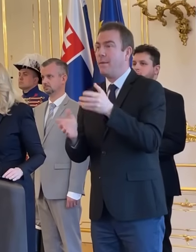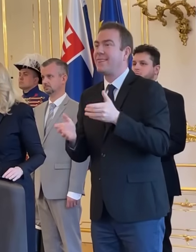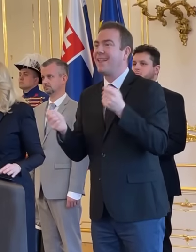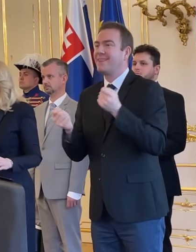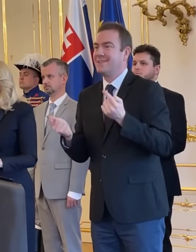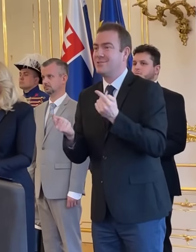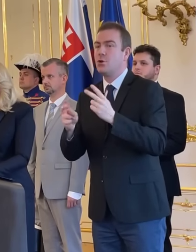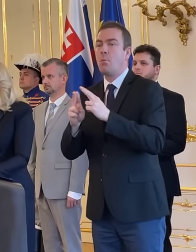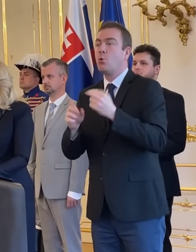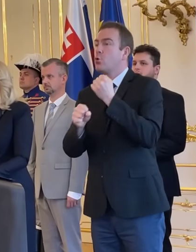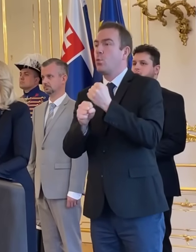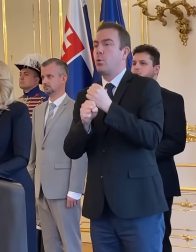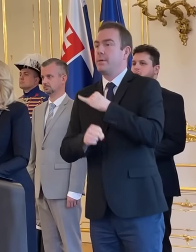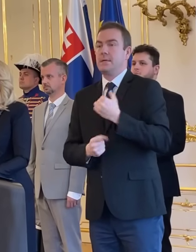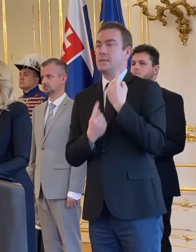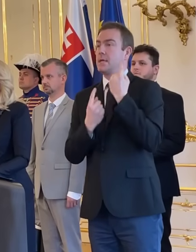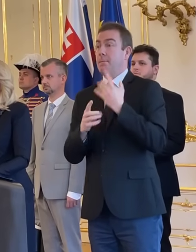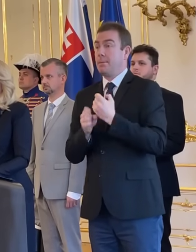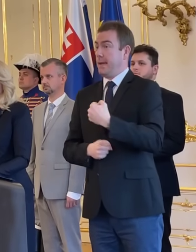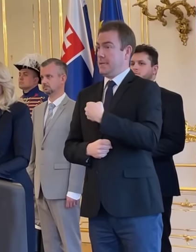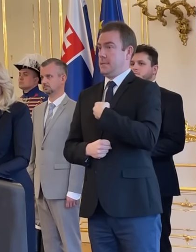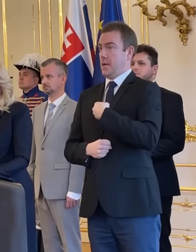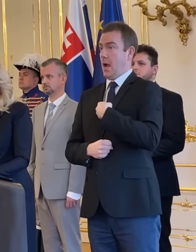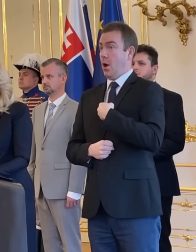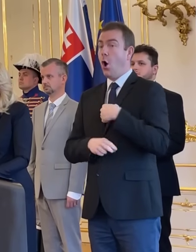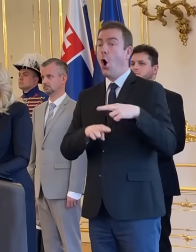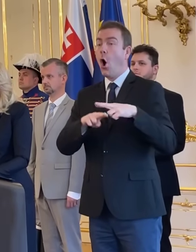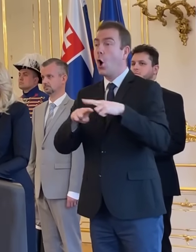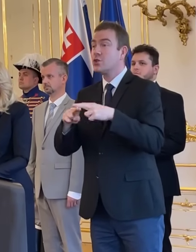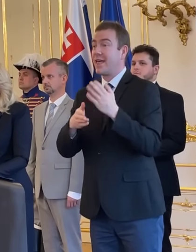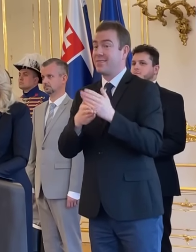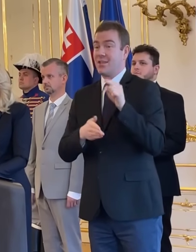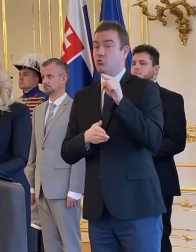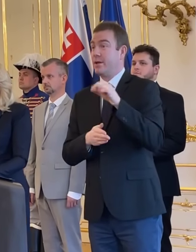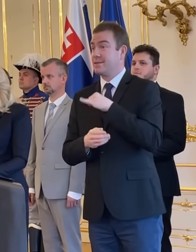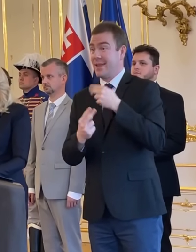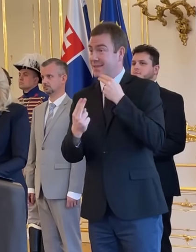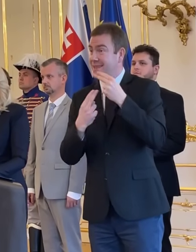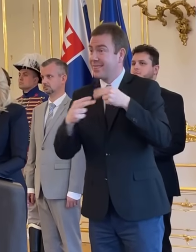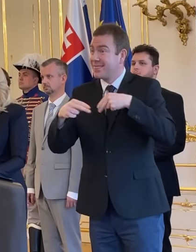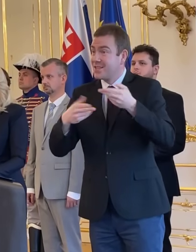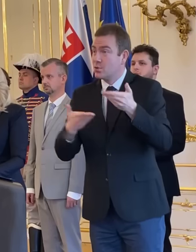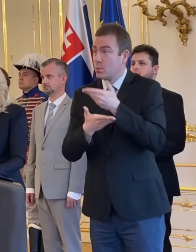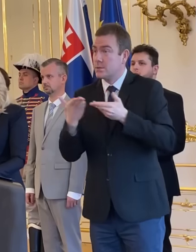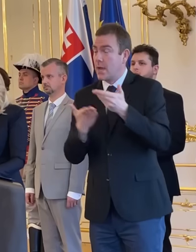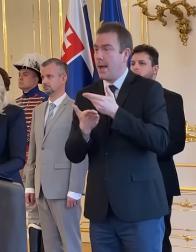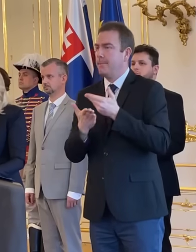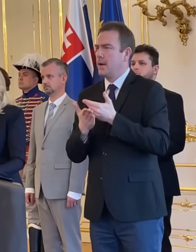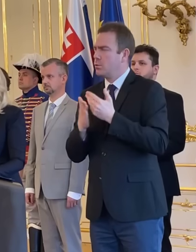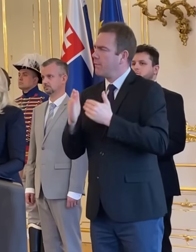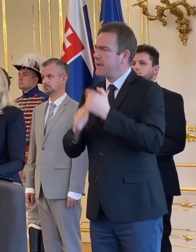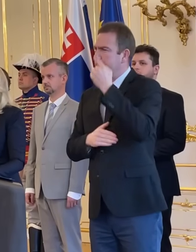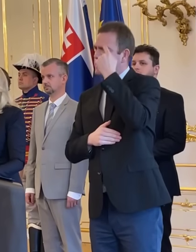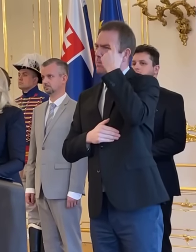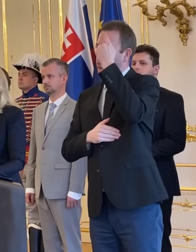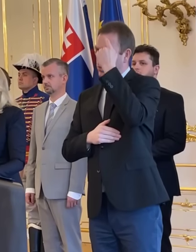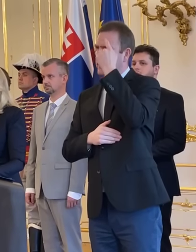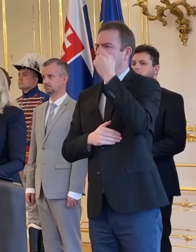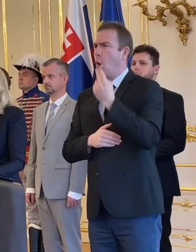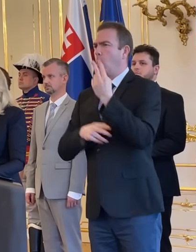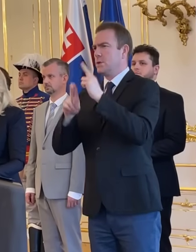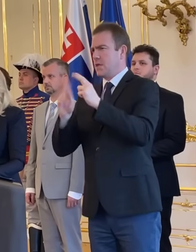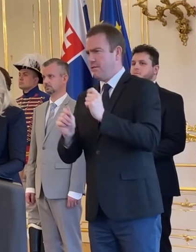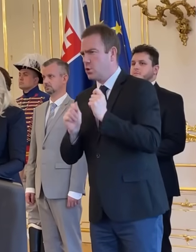mňa, o inom sa v rámci veta baviť nechcú a tak je rozumnejšie dať priestor na